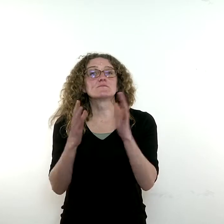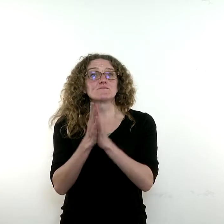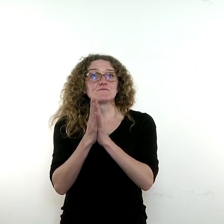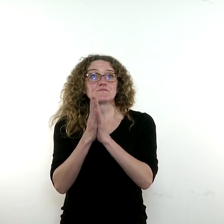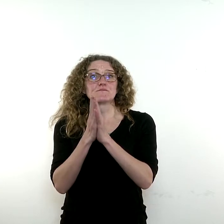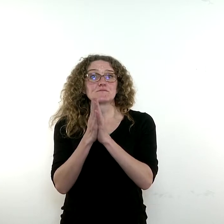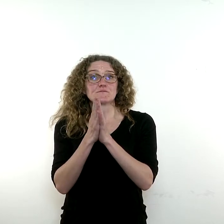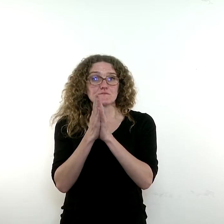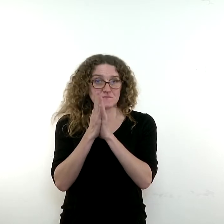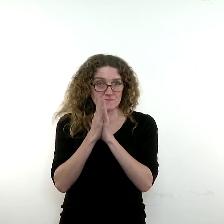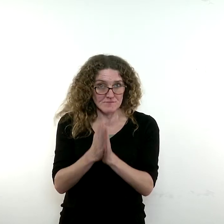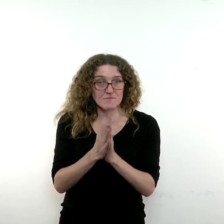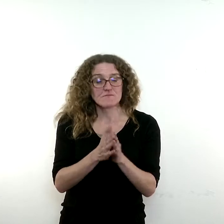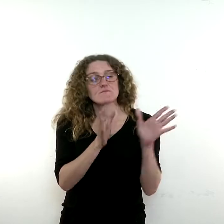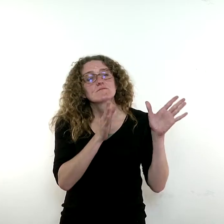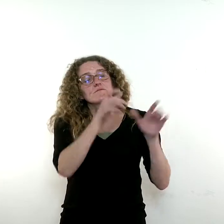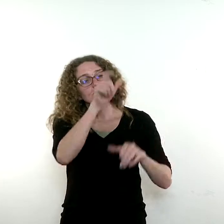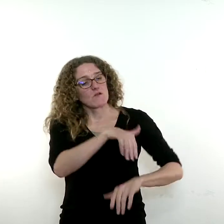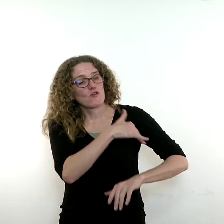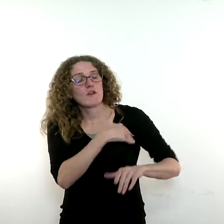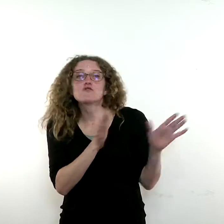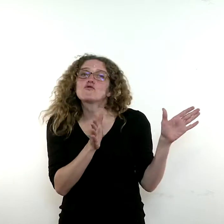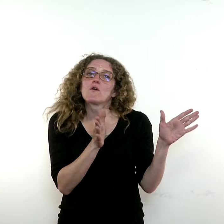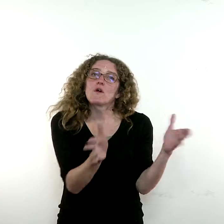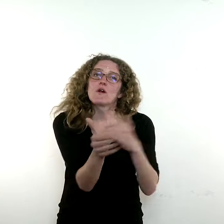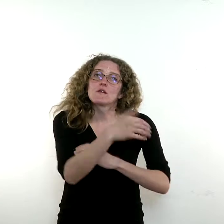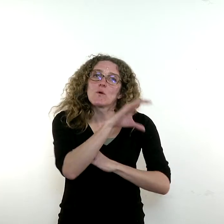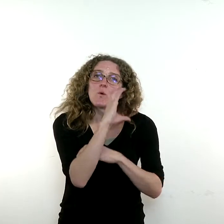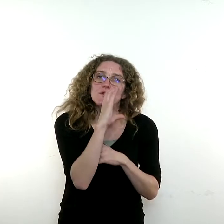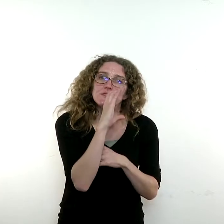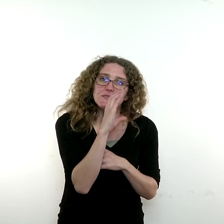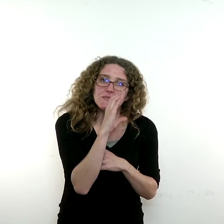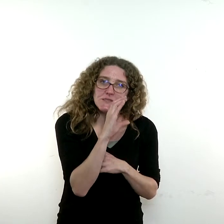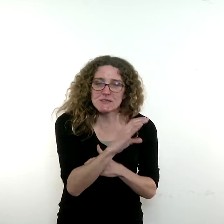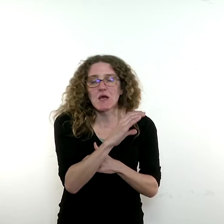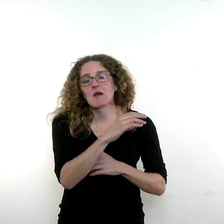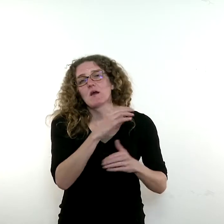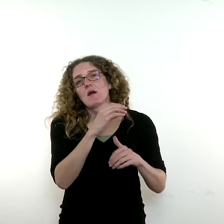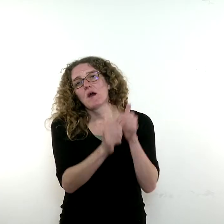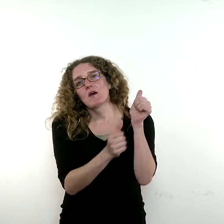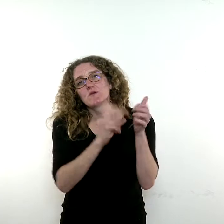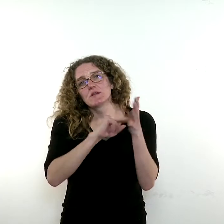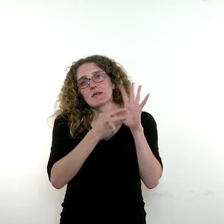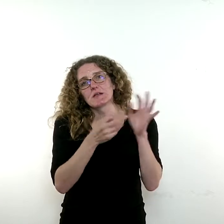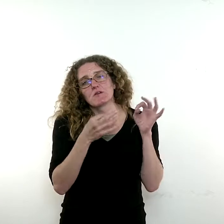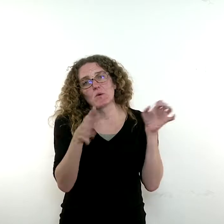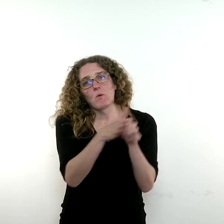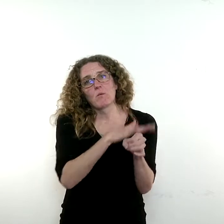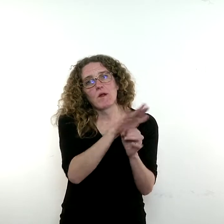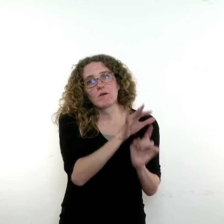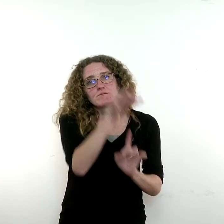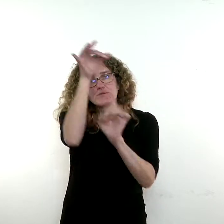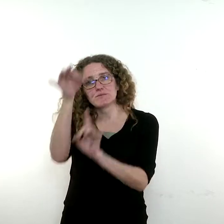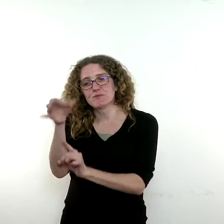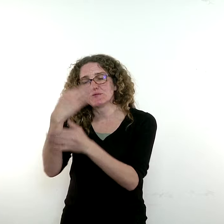Mise à disposition d'un agent de catégorie C relevant du cadre d'emploi des adjoints techniques à temps complet auprès du Montpellier Supagro. Qui demande la